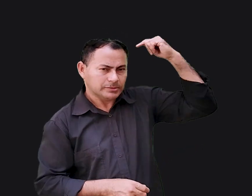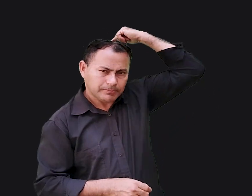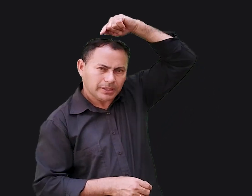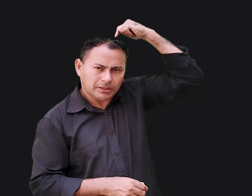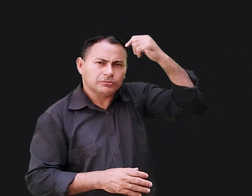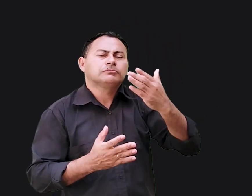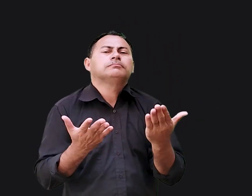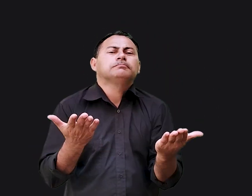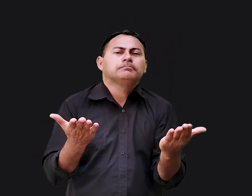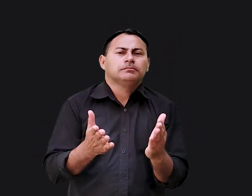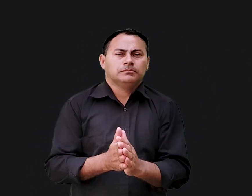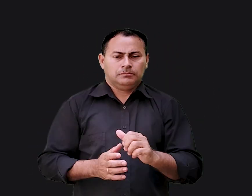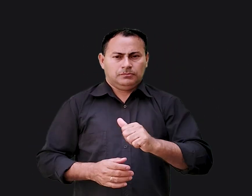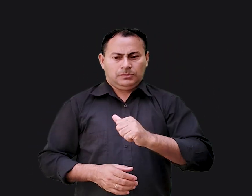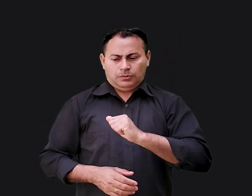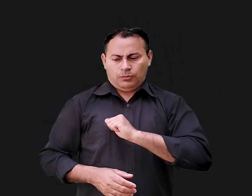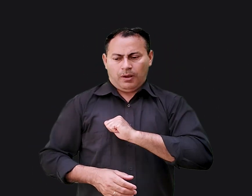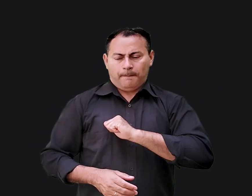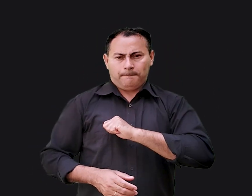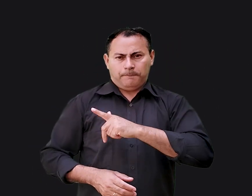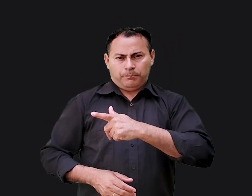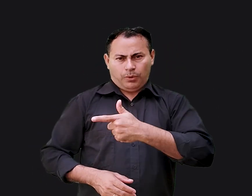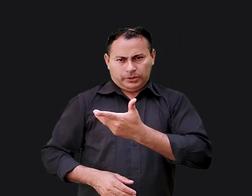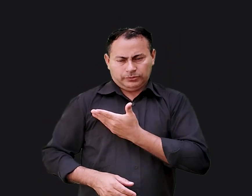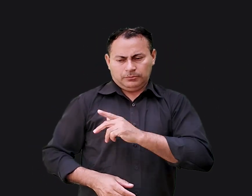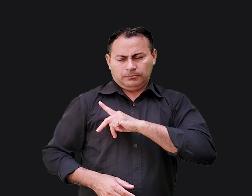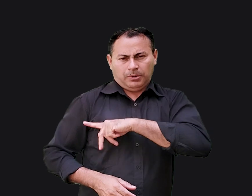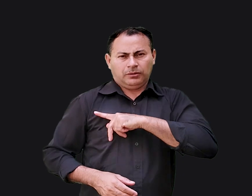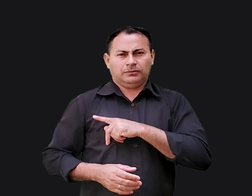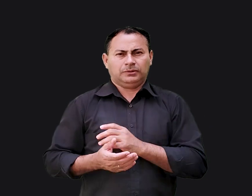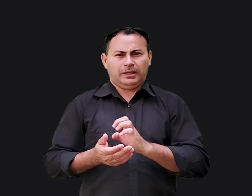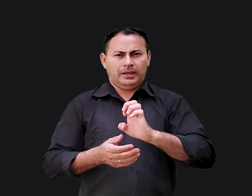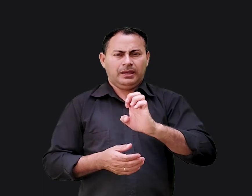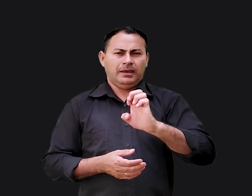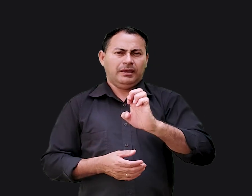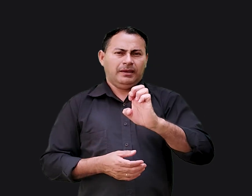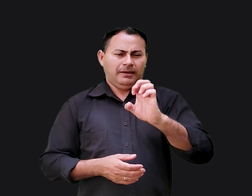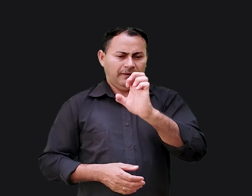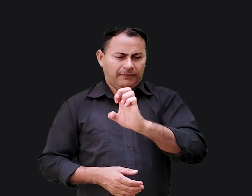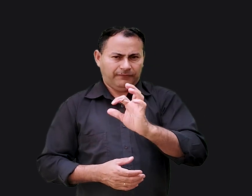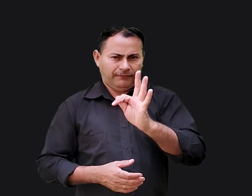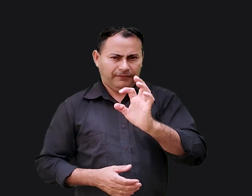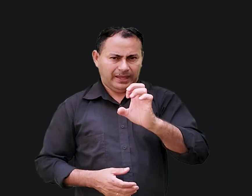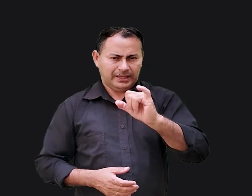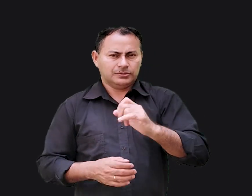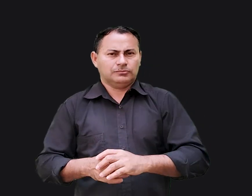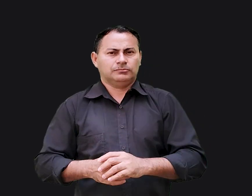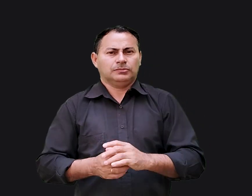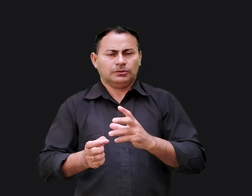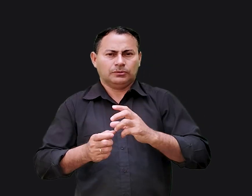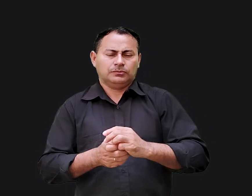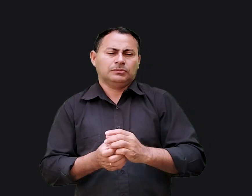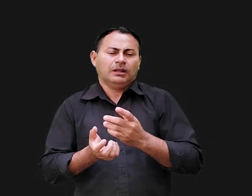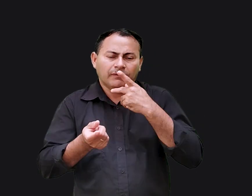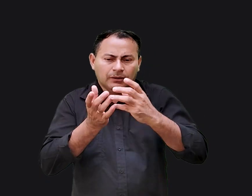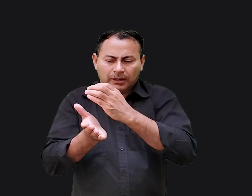Espírito? O apóstolo Paulo ordenou em Efésios capítulo 5, não se embriaguem com vinho, mas deixem-se